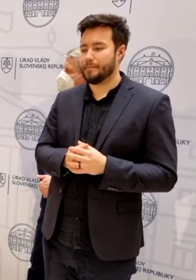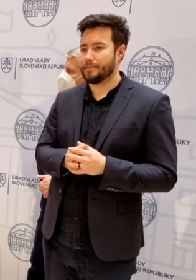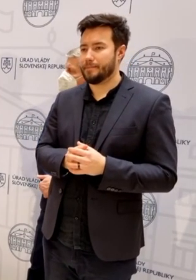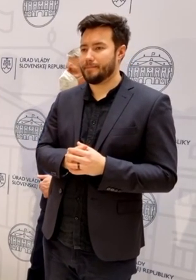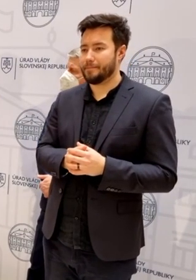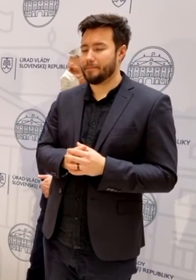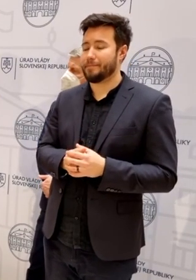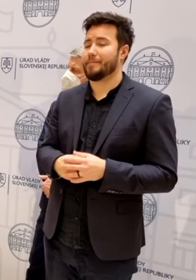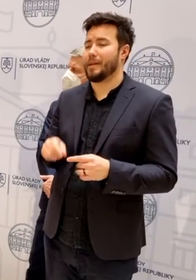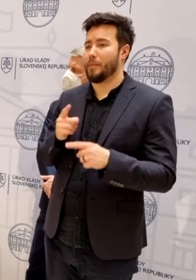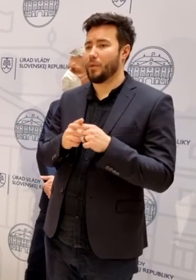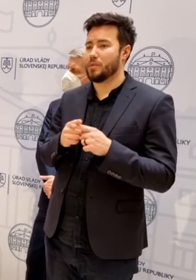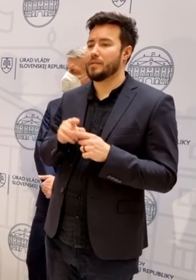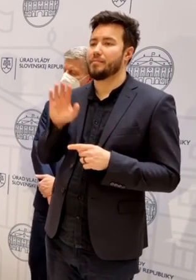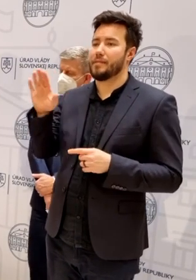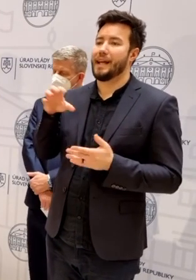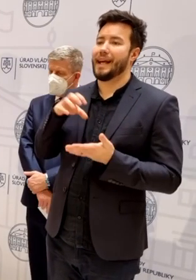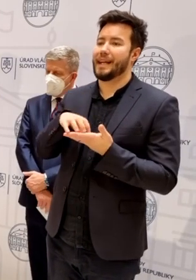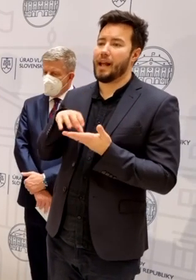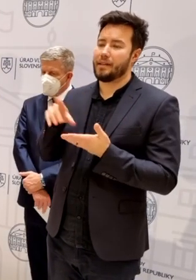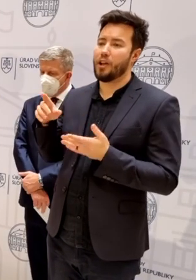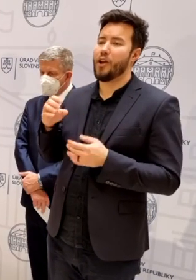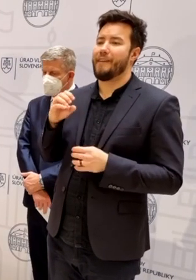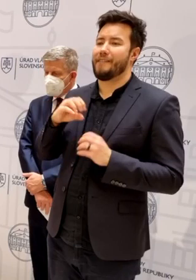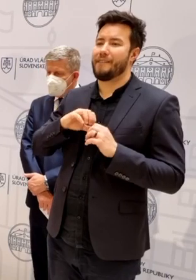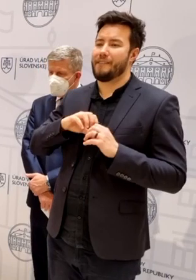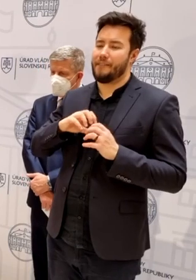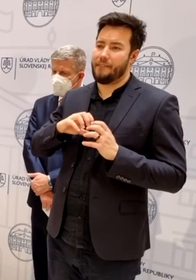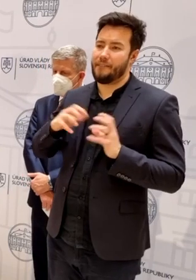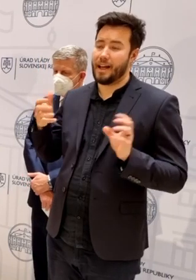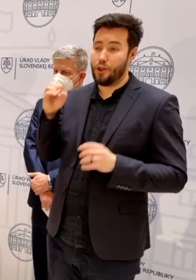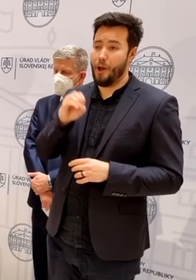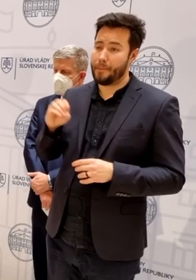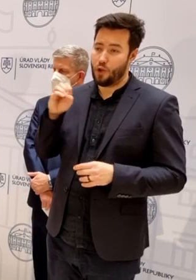ktoré v tej Omikron vlne sú už dlhšie, buď za vrcholom,